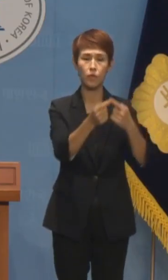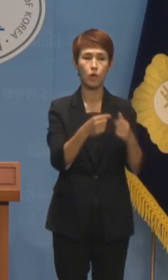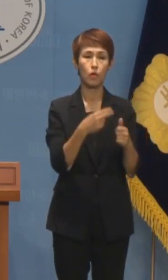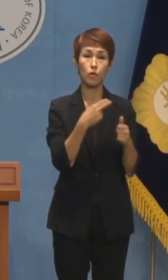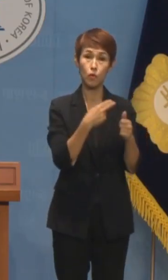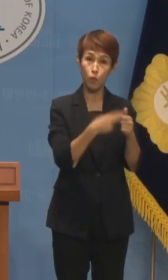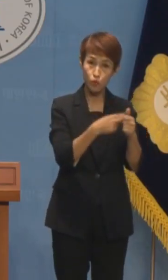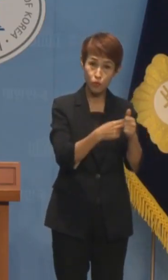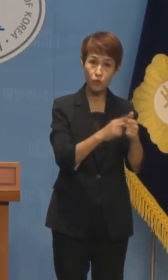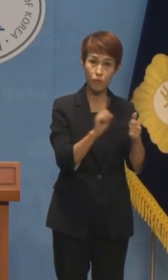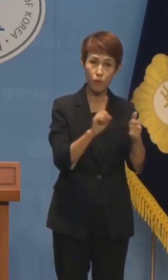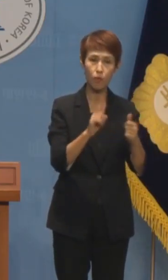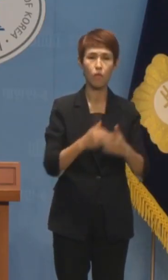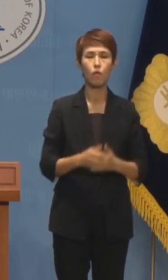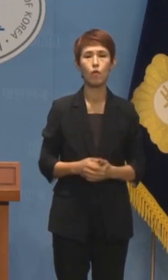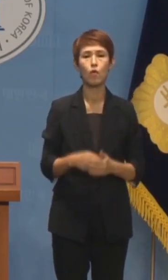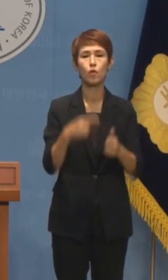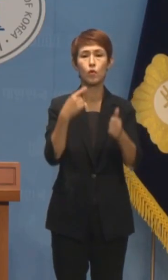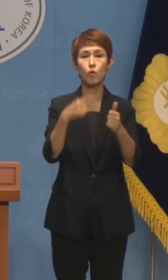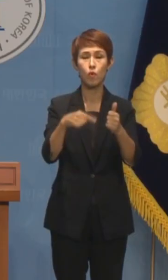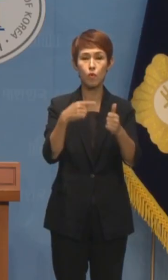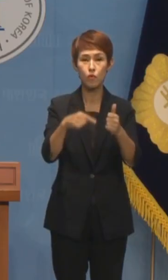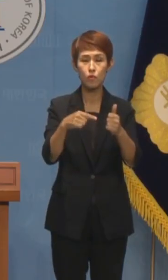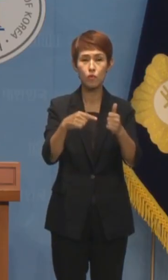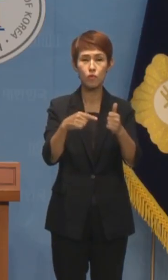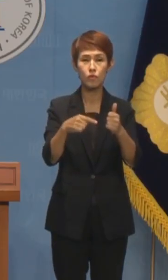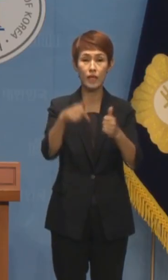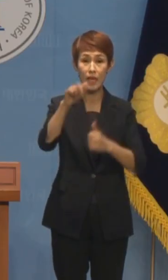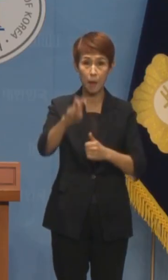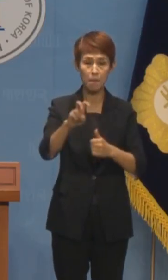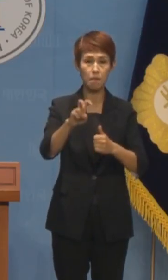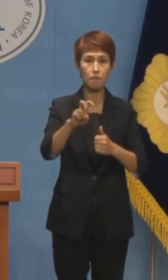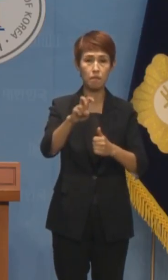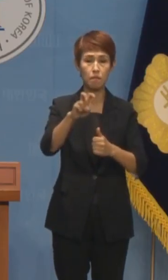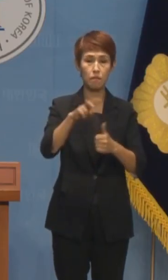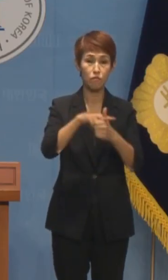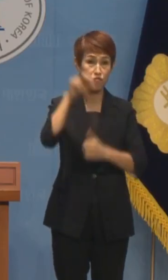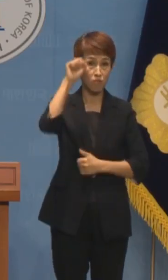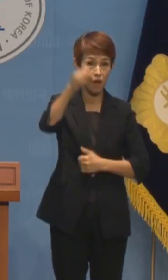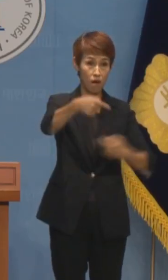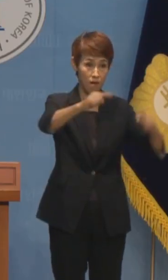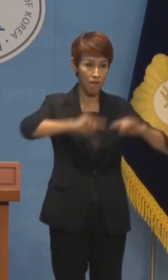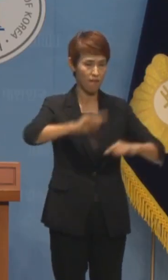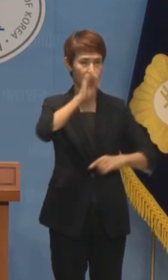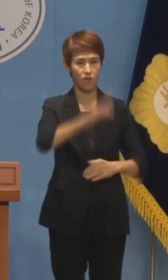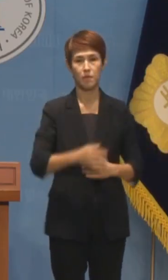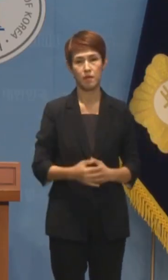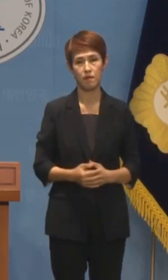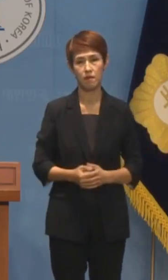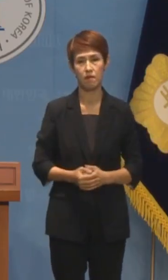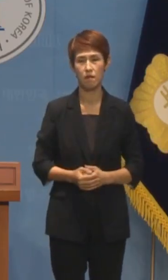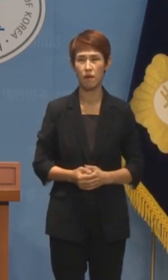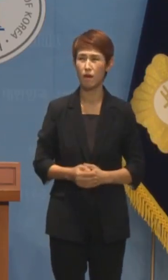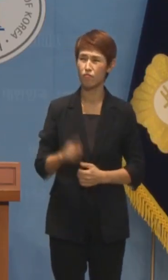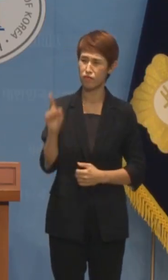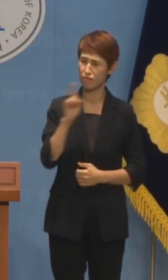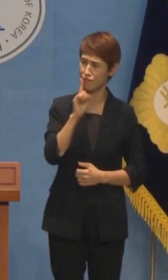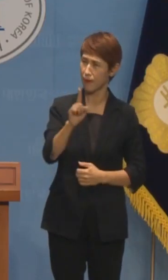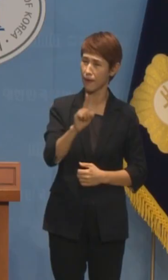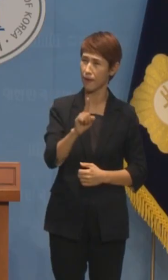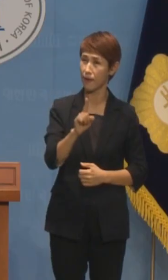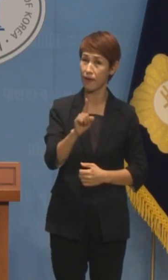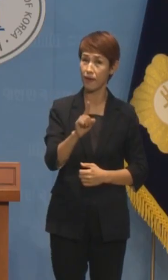교수는 교육감의 피선거권을 제한해야 합니다. 이렇게 이야기하면 그것이 무슨 이야기냐고 물으실